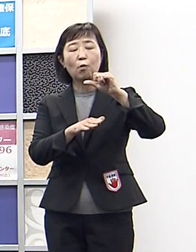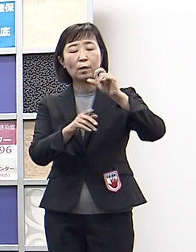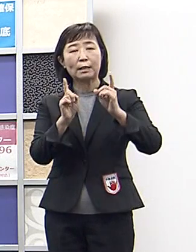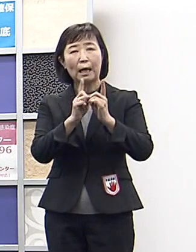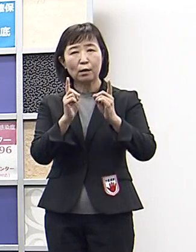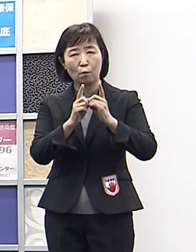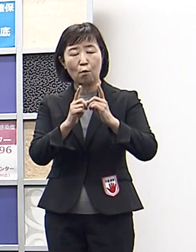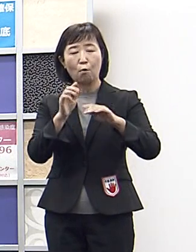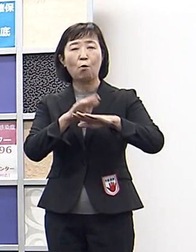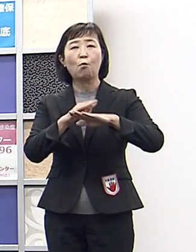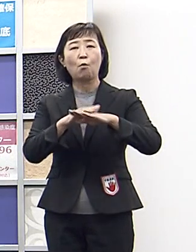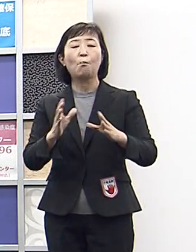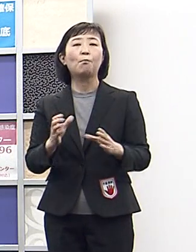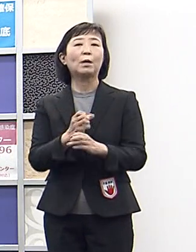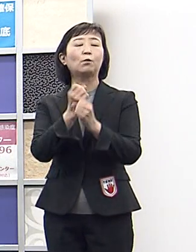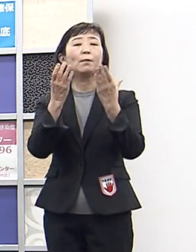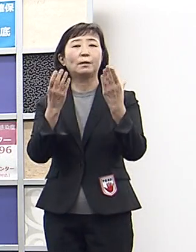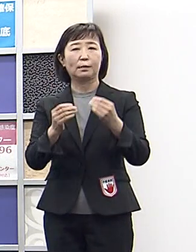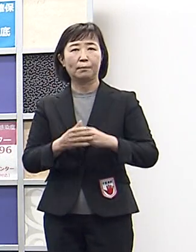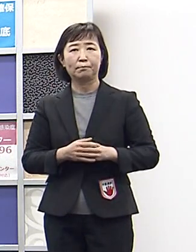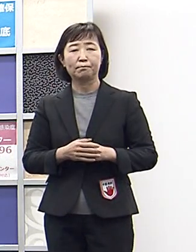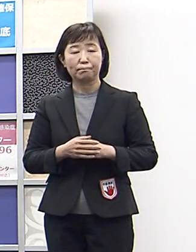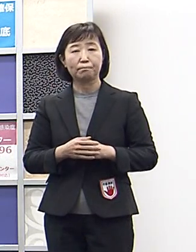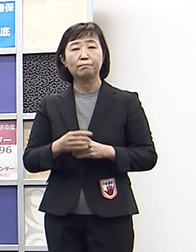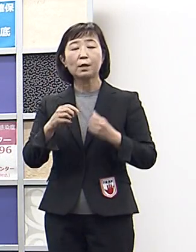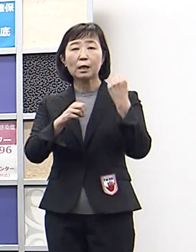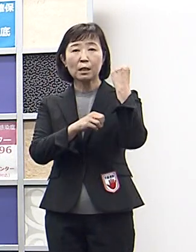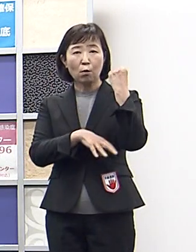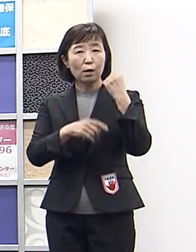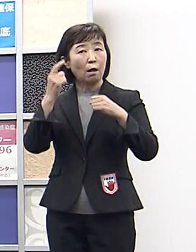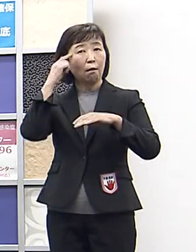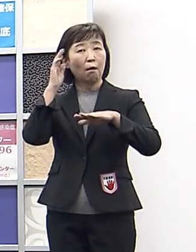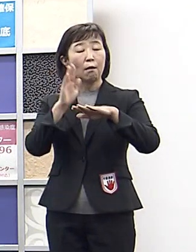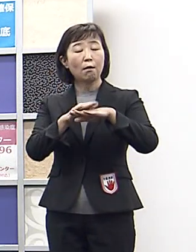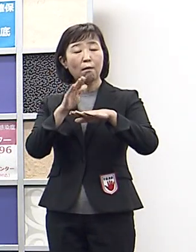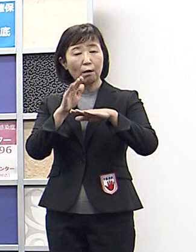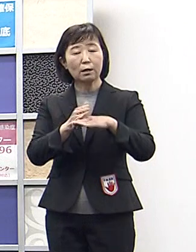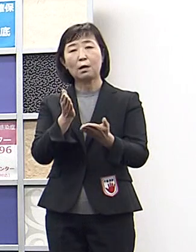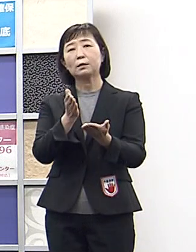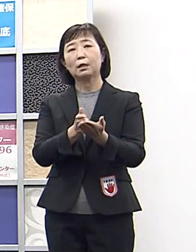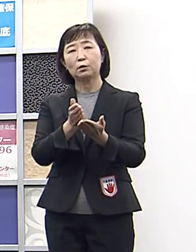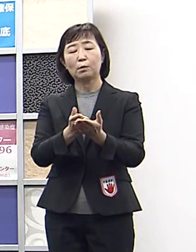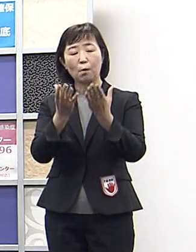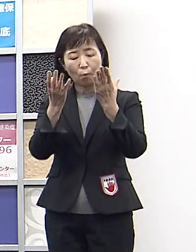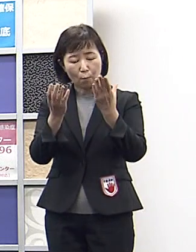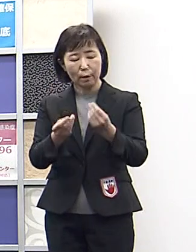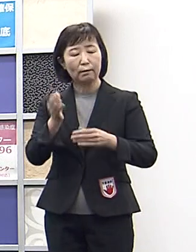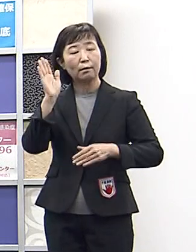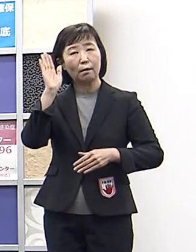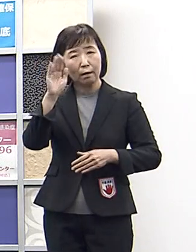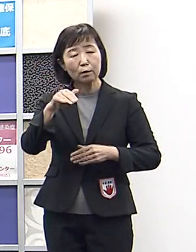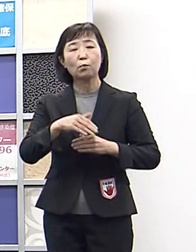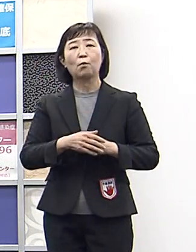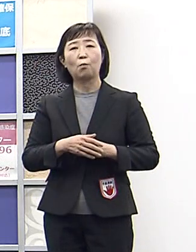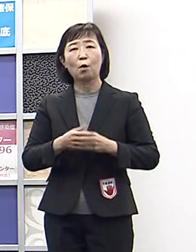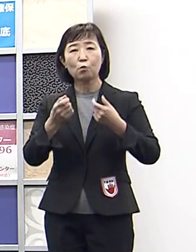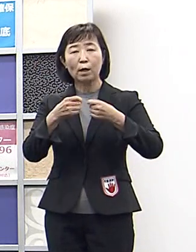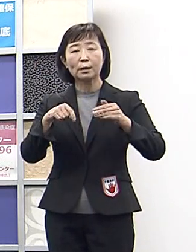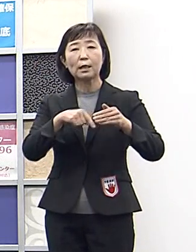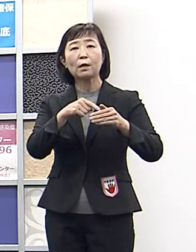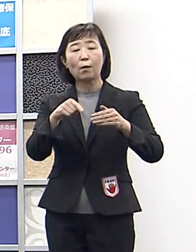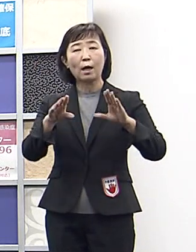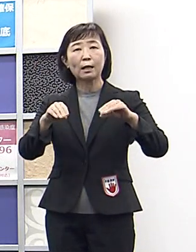たはじめに私から基本的な考え方についてご説明を申し上げた上で詳細は